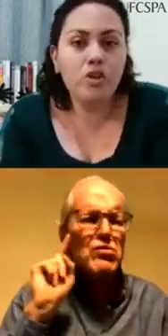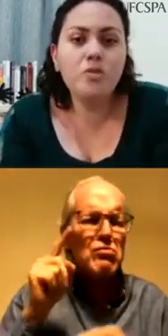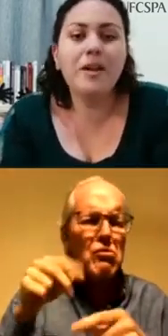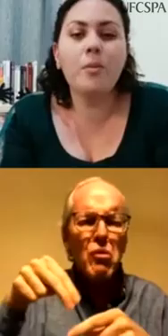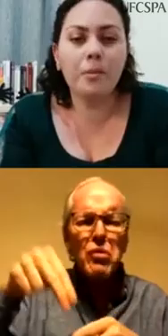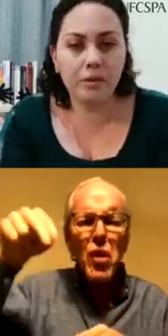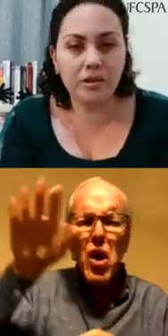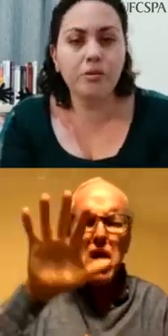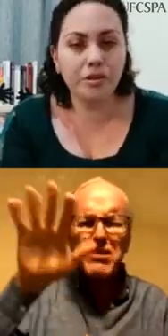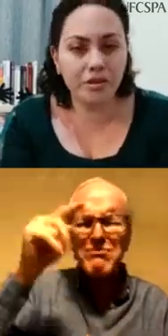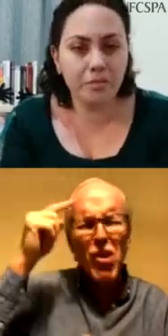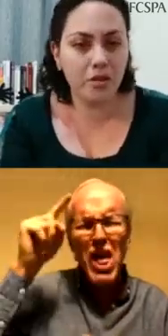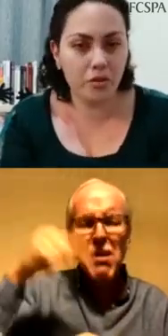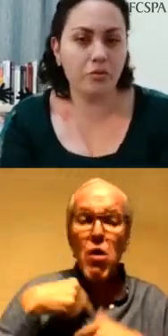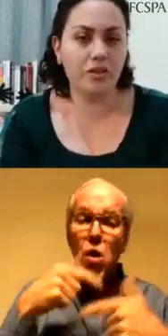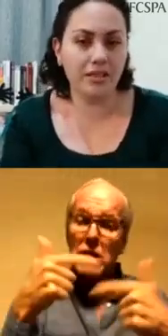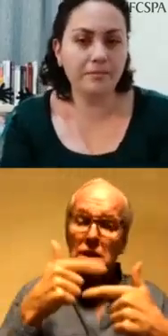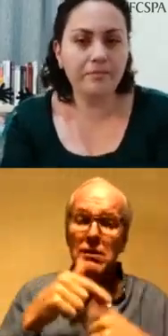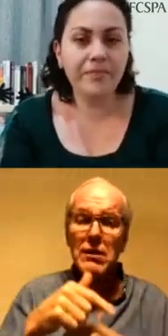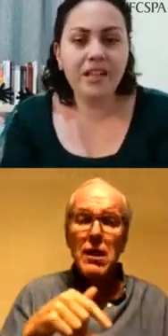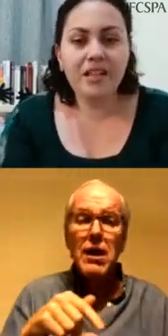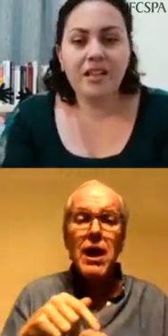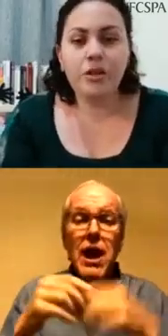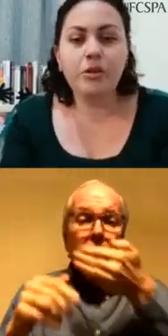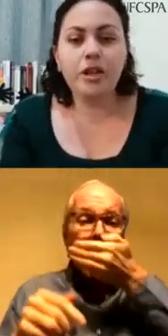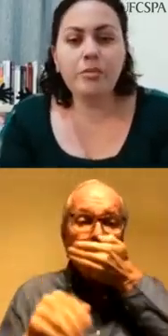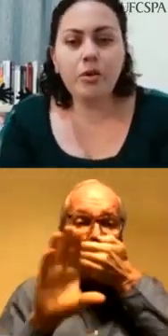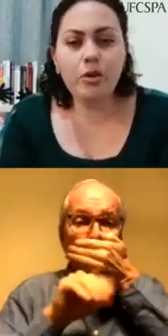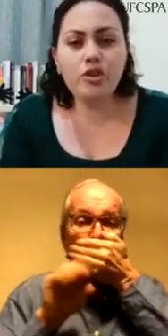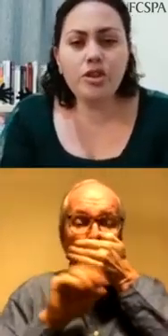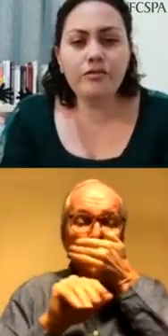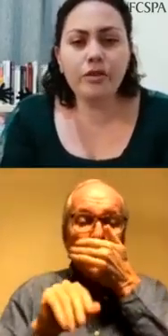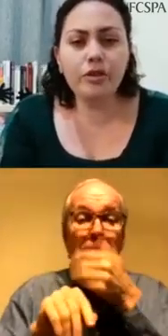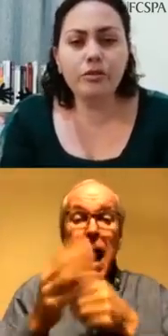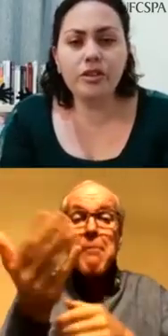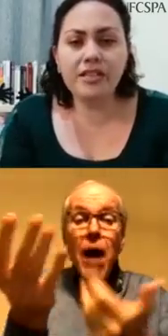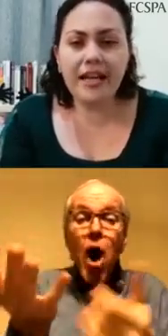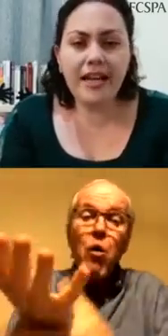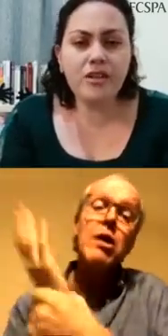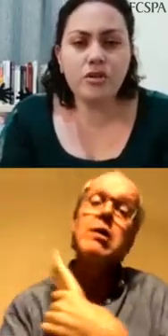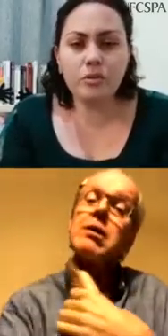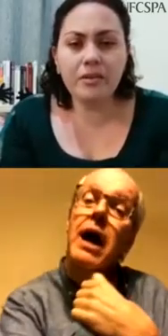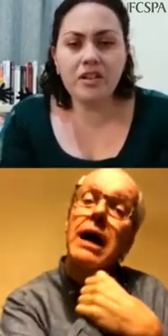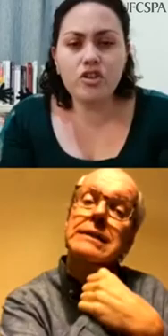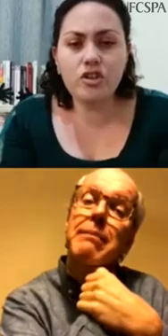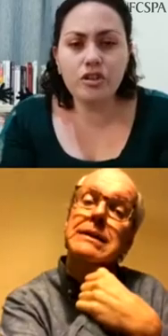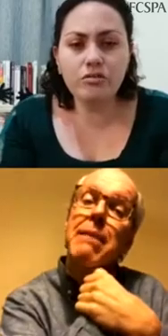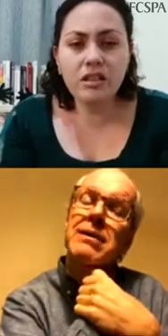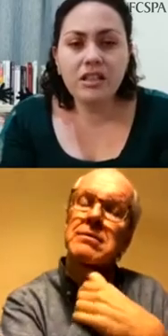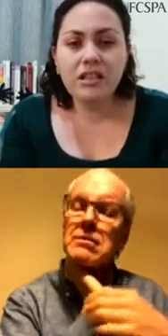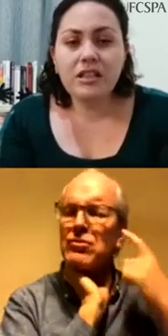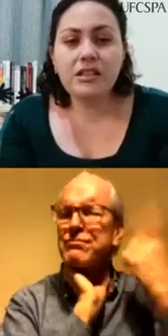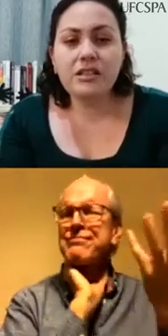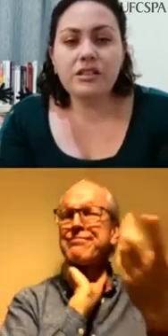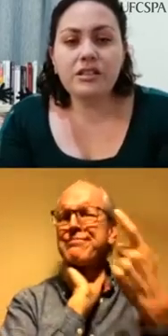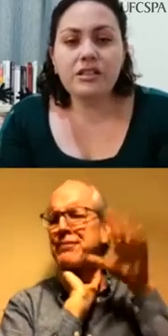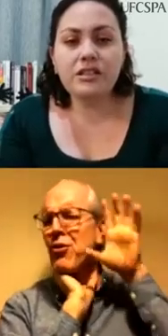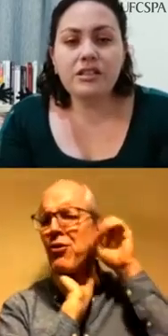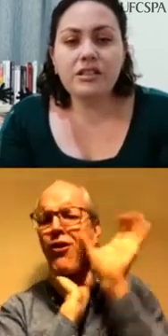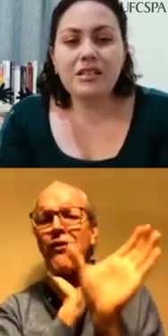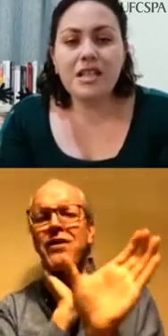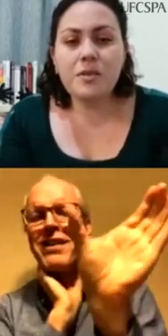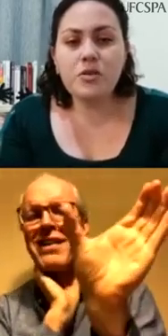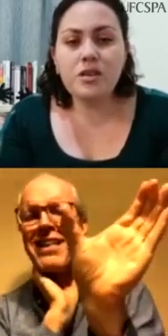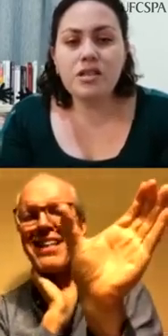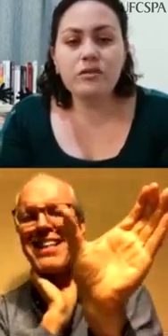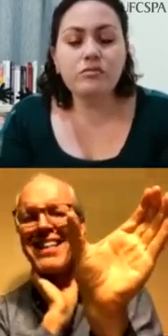tu não pode pegar o papel da mão da outra pessoa, né. Eu não lembro aonde, se foi no Nordeste ou uma região,